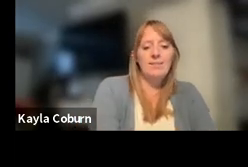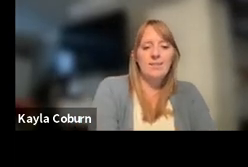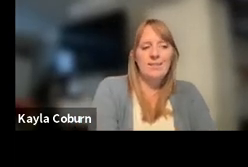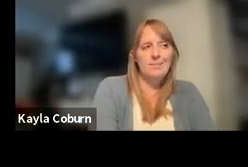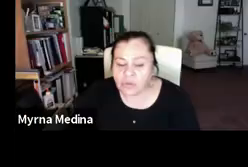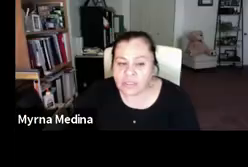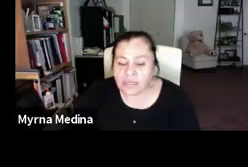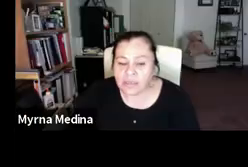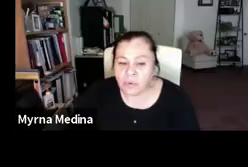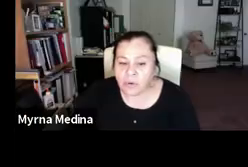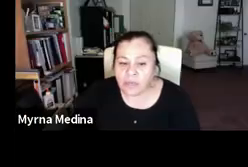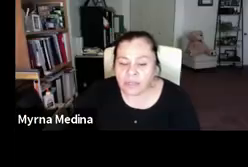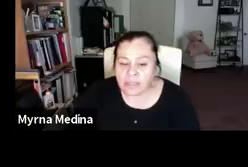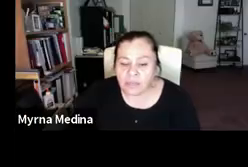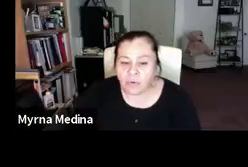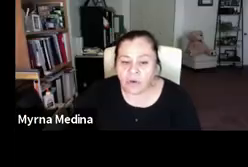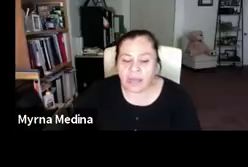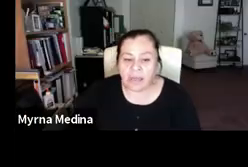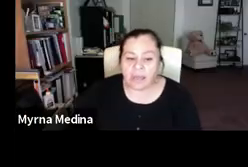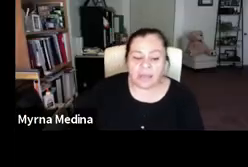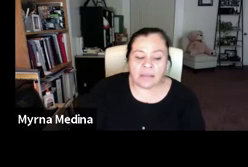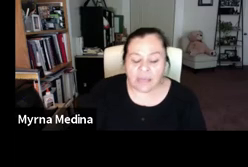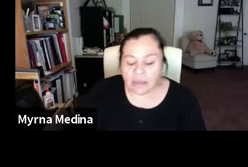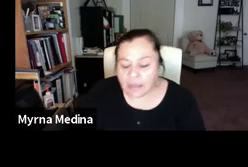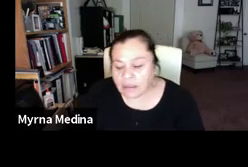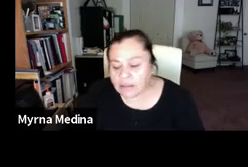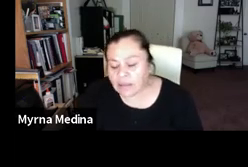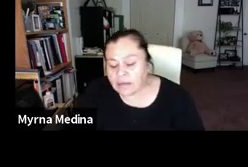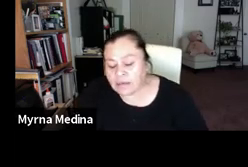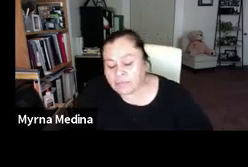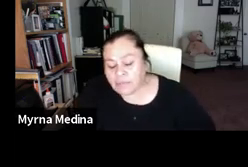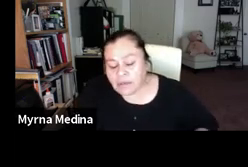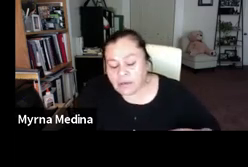hand. Entonces el equipo educativo ha